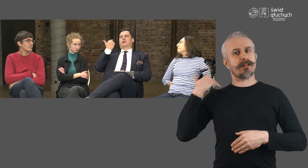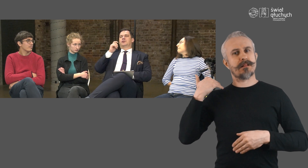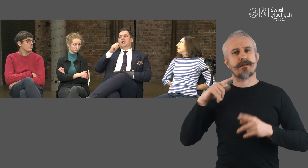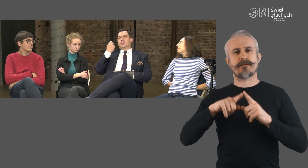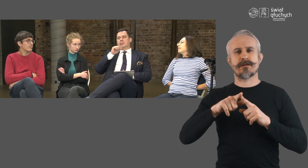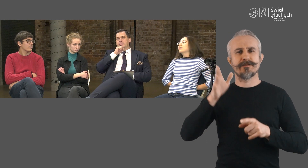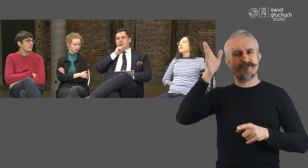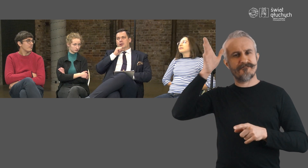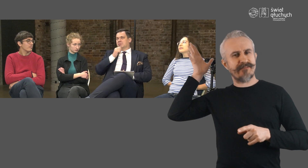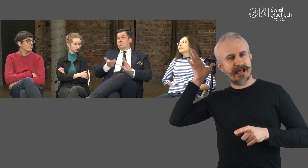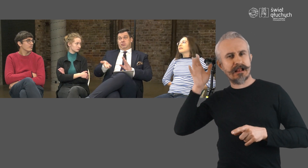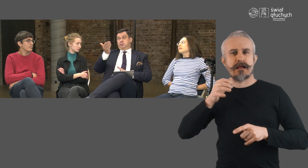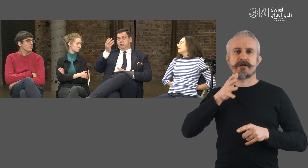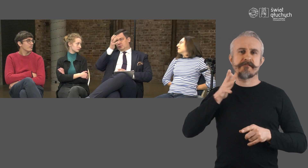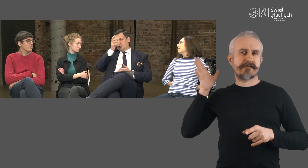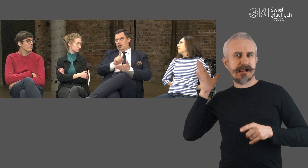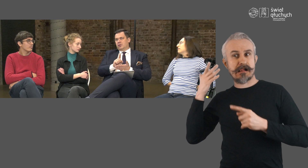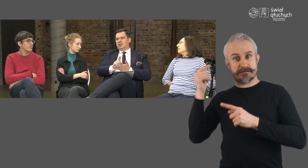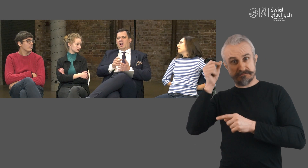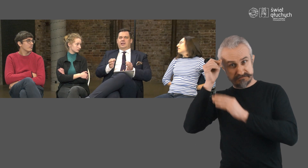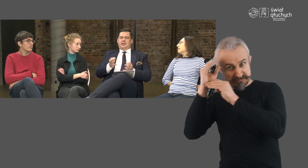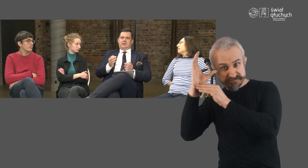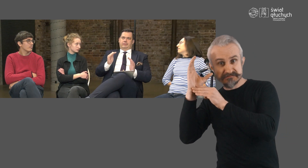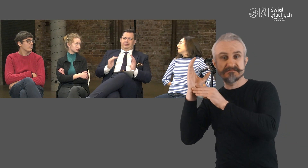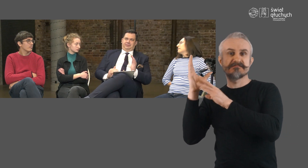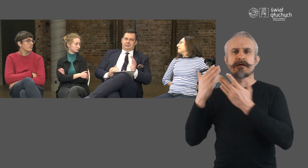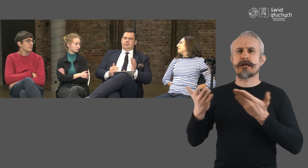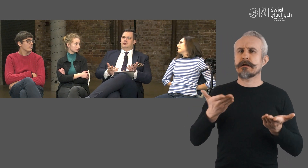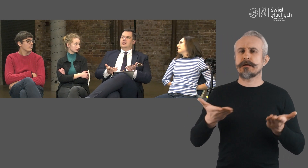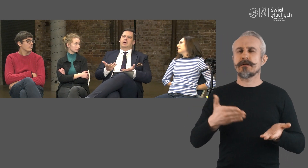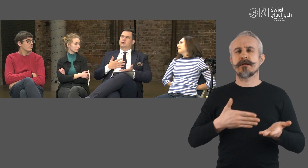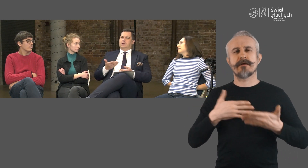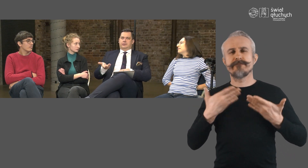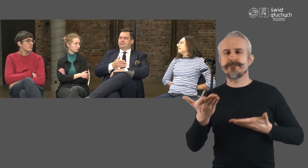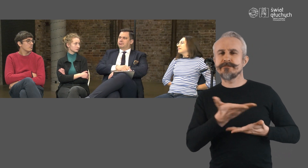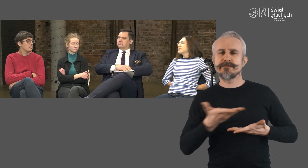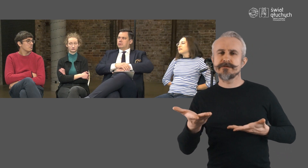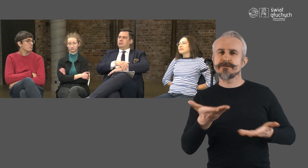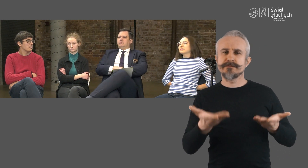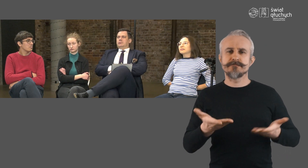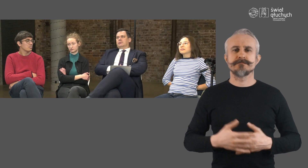wiem, dziadek, babcia, zdolny. Teraz jak czujecie?